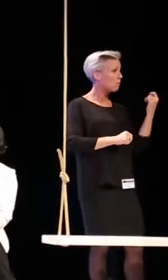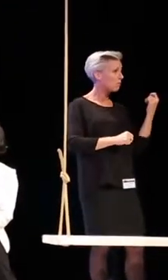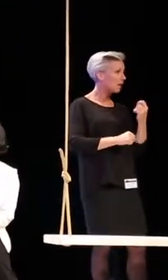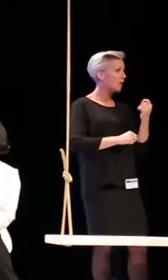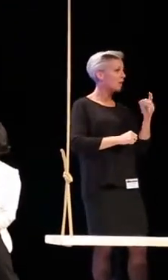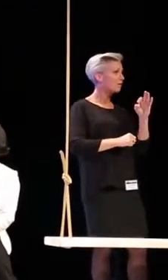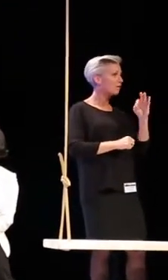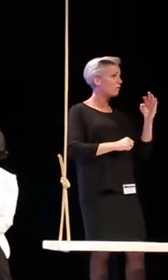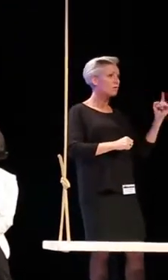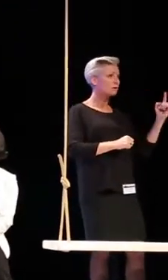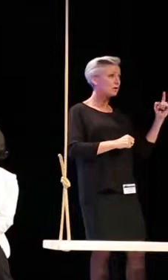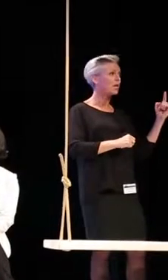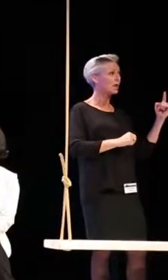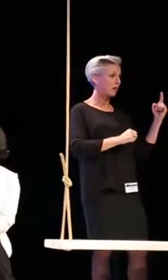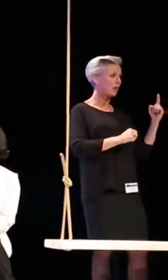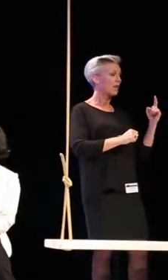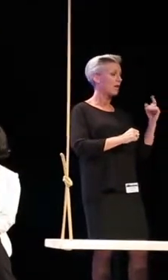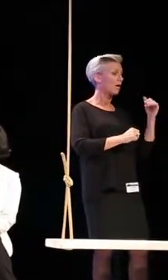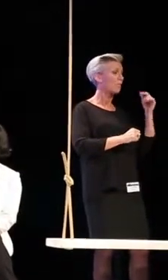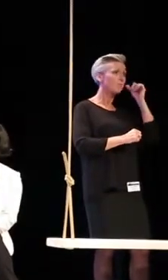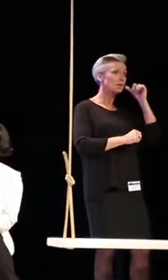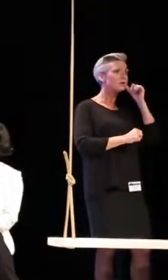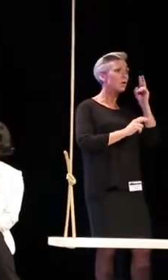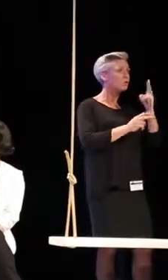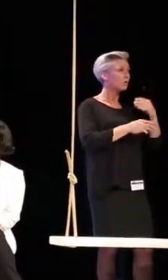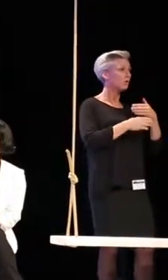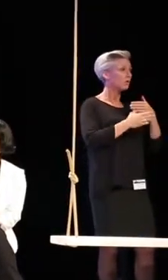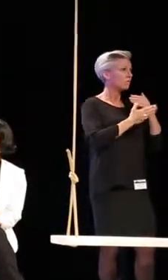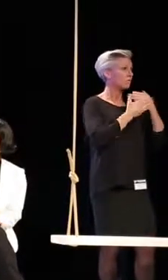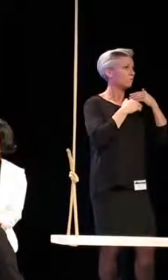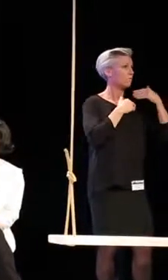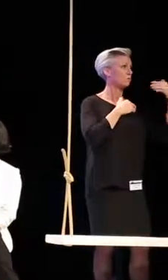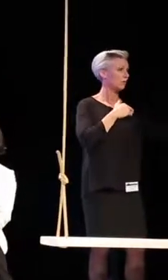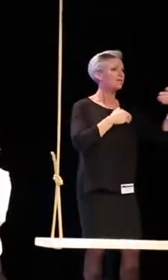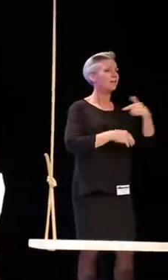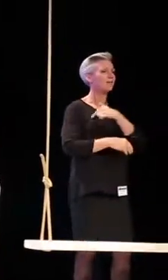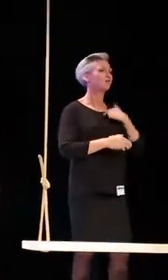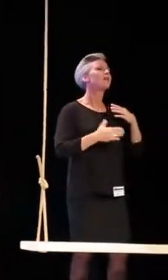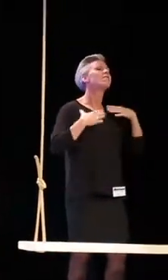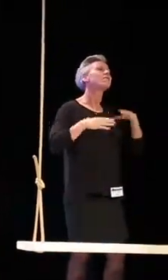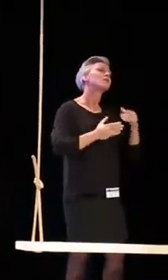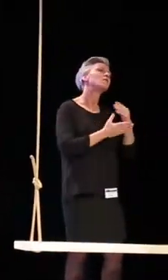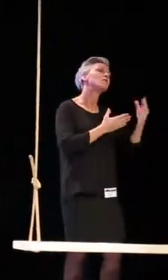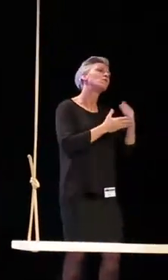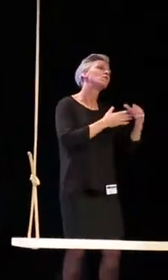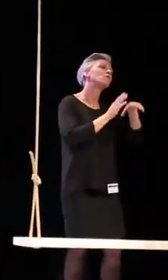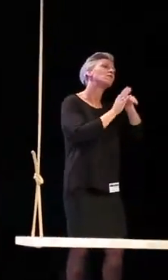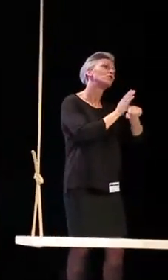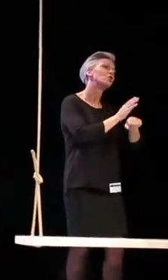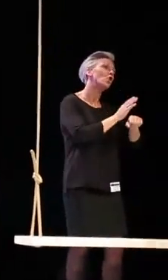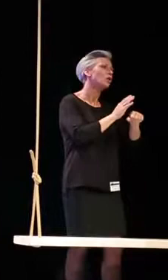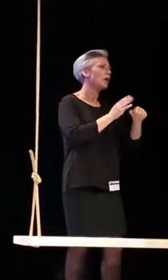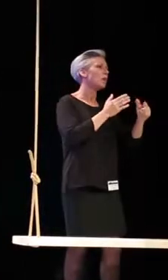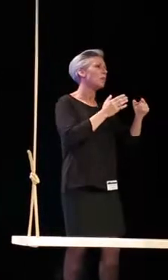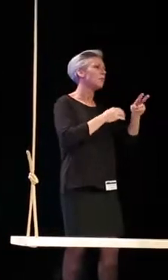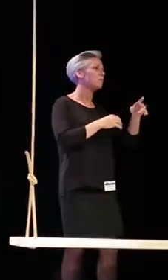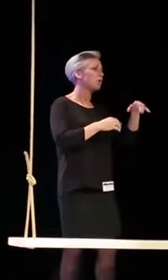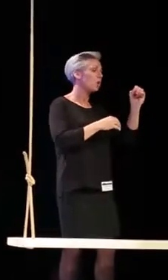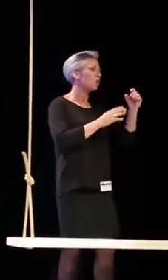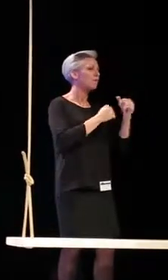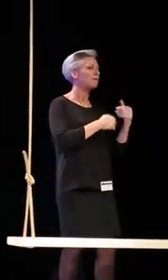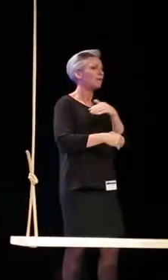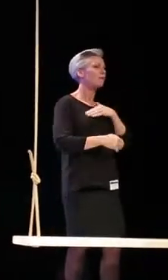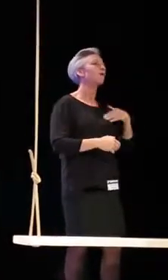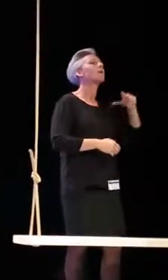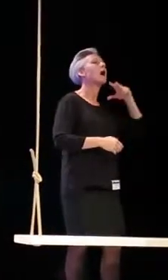ansvar för fattiga människors möjlighet till utveckling. Så vi vill inte hålla på och förstöra klimatet, men vi tar vårt ansvar och levererar billig olja. Självklart. Absolut.